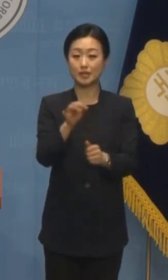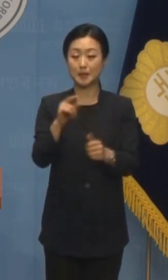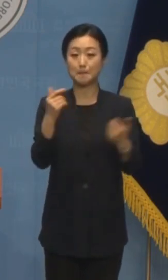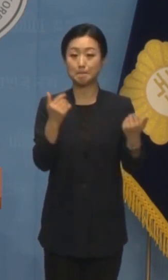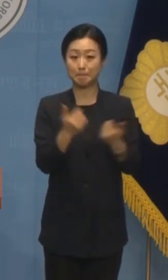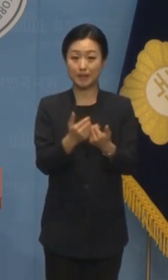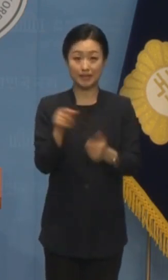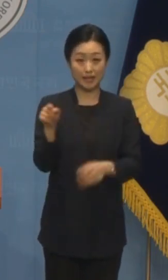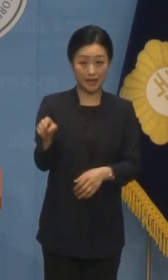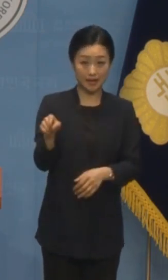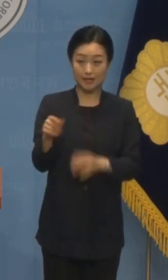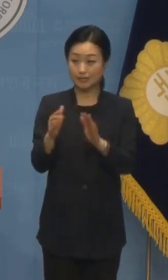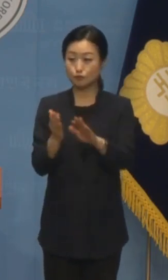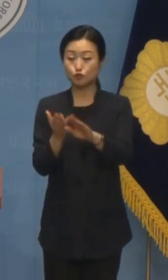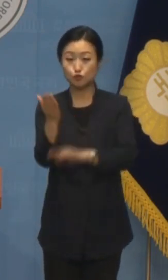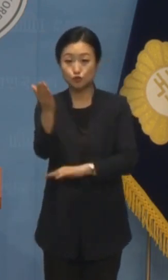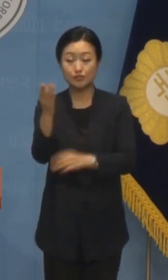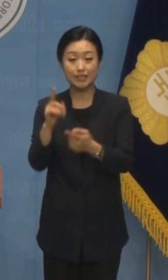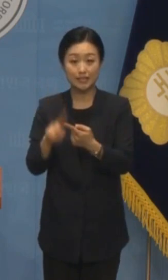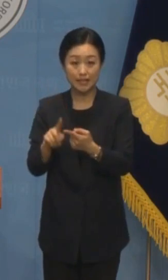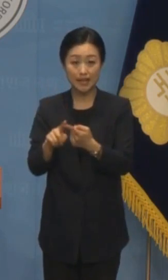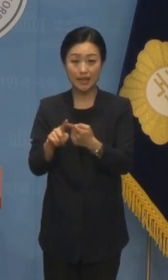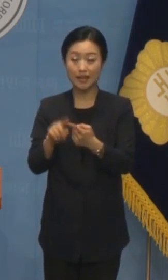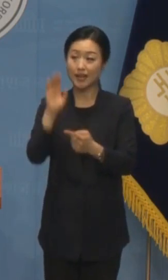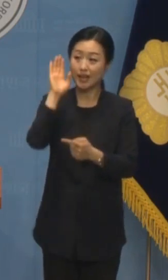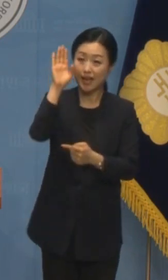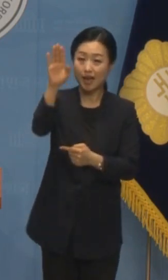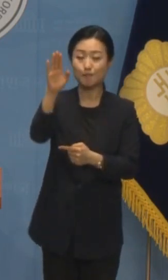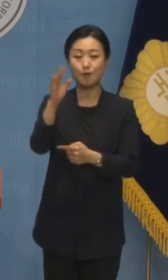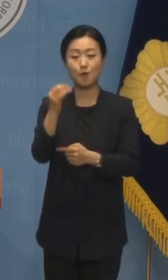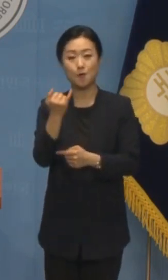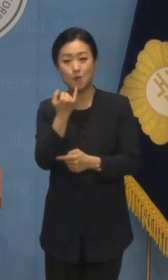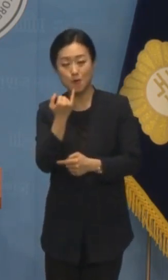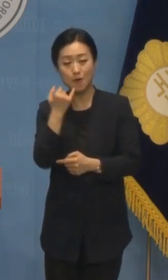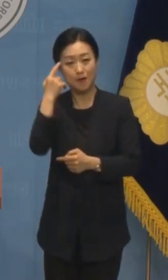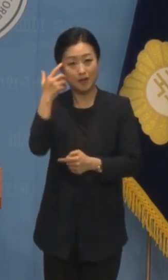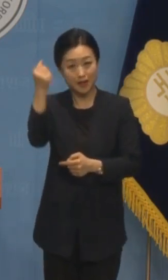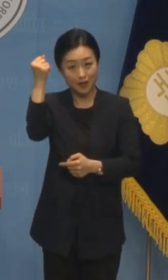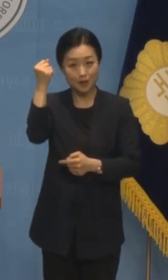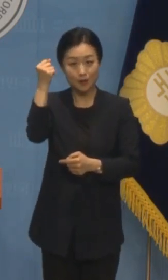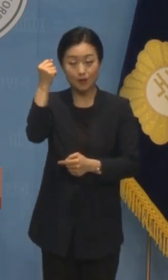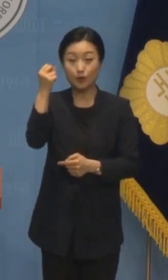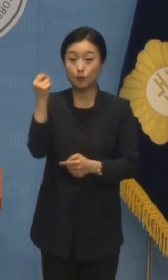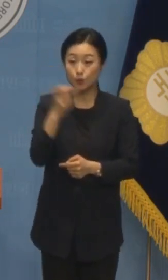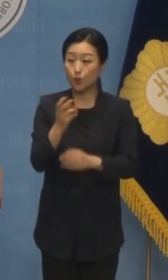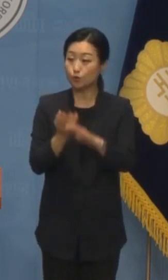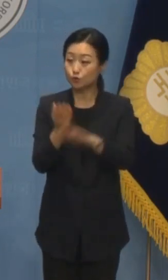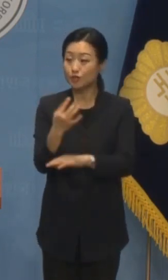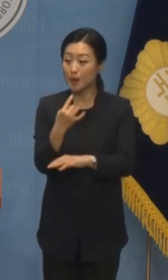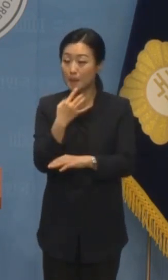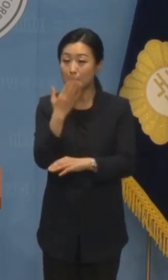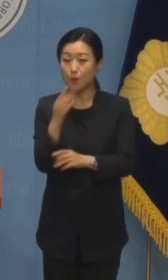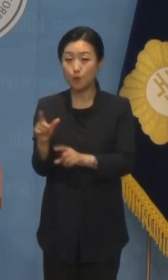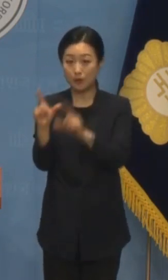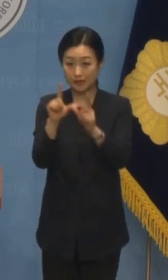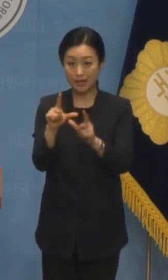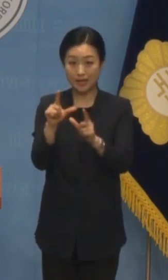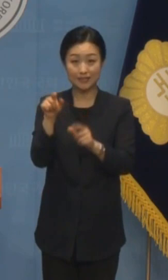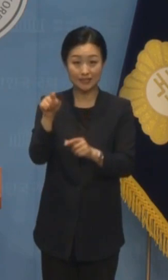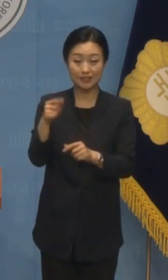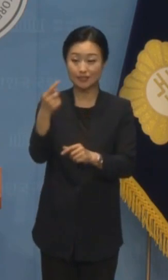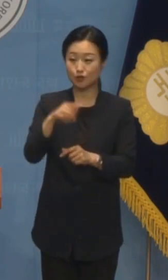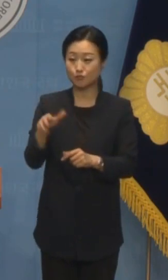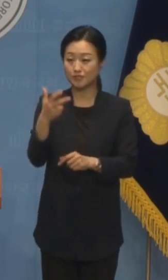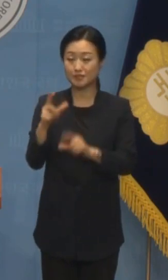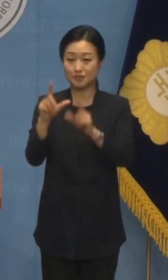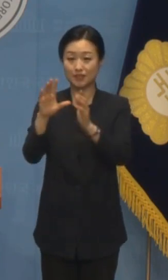반대하는 것은 현재 수출에 대한 장밋빛 전망에 기초하고 있고 더 근본적으로 수출만이 살 길이라고 하는